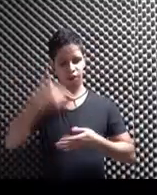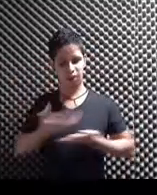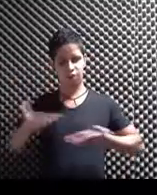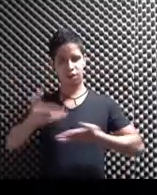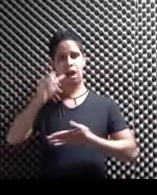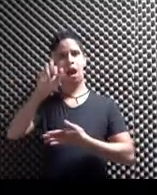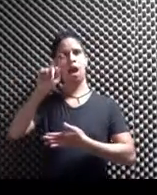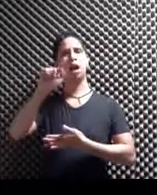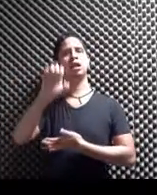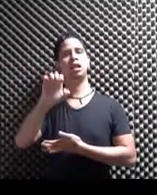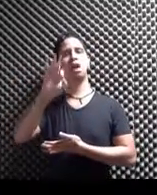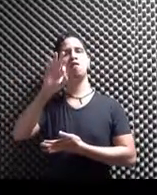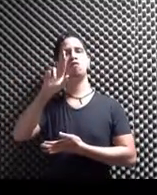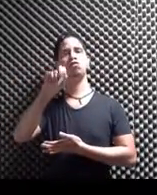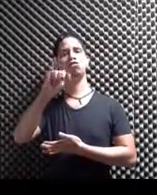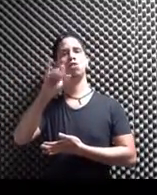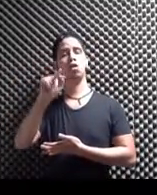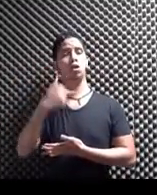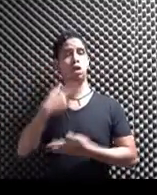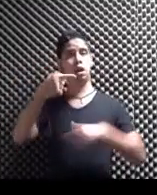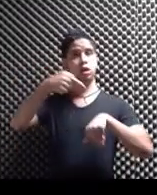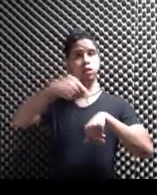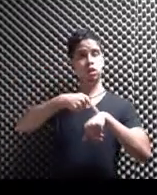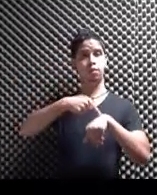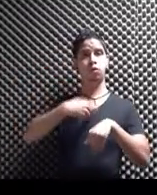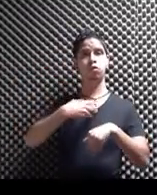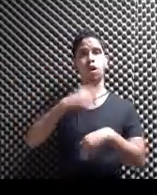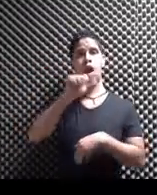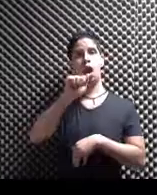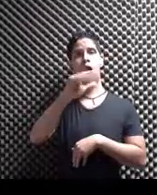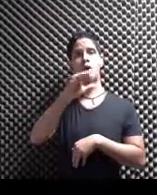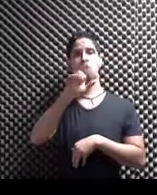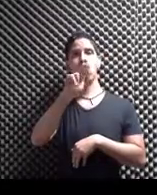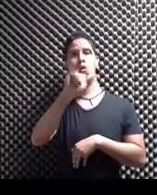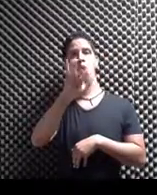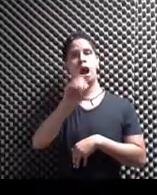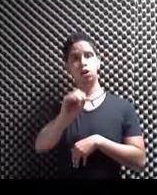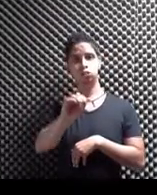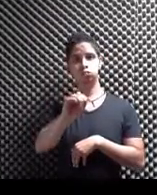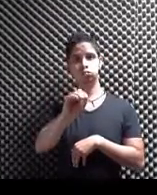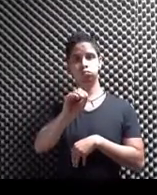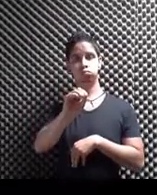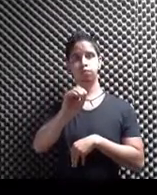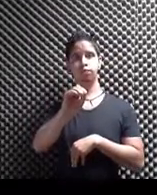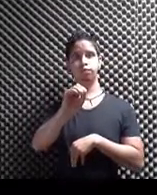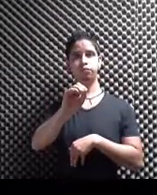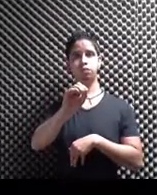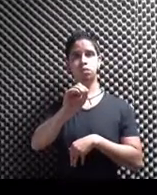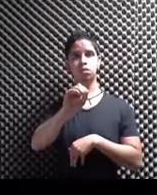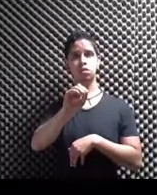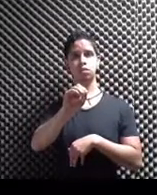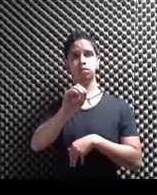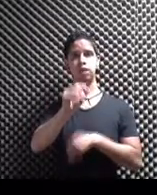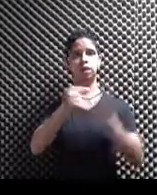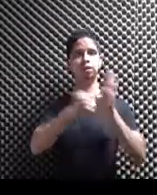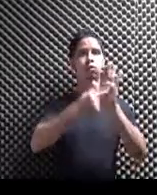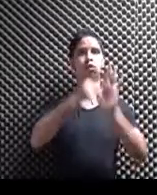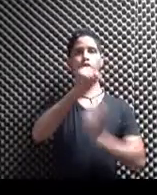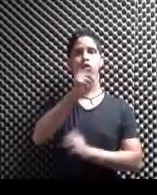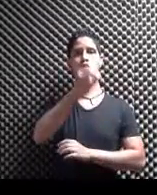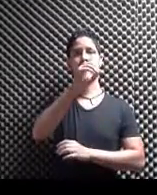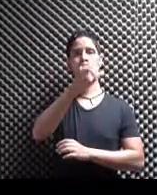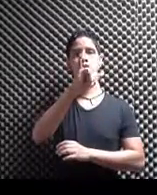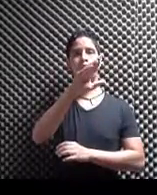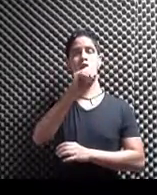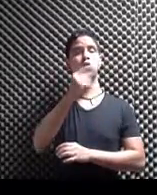Exacto Esta era de acuario Estamos en una era de acuario en donde estamos fusionando múltiples herramientas en todos los aspectos